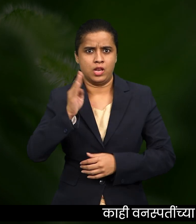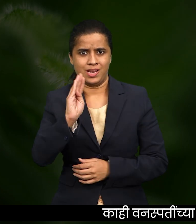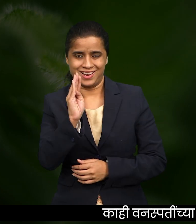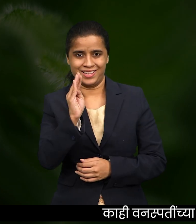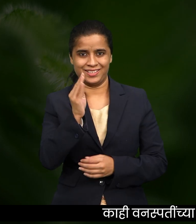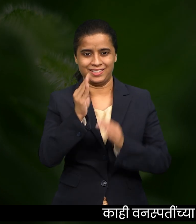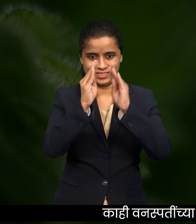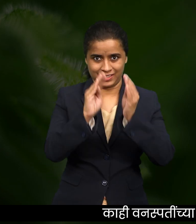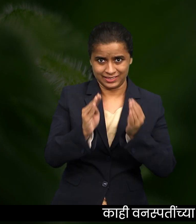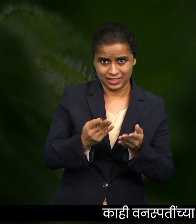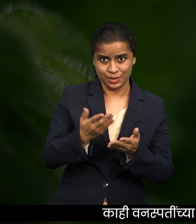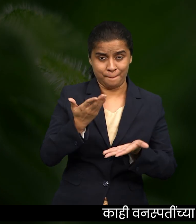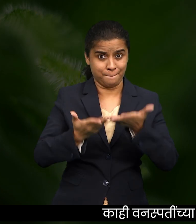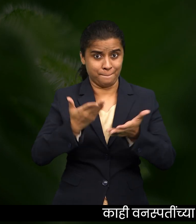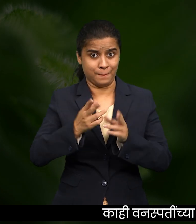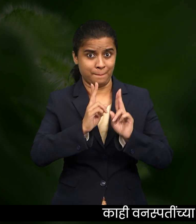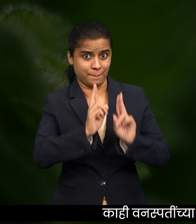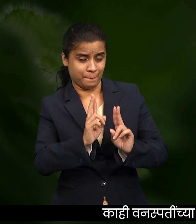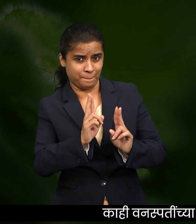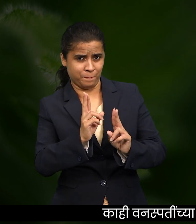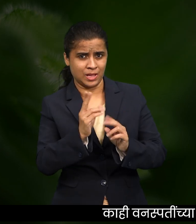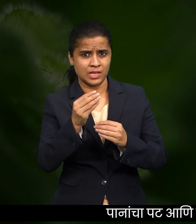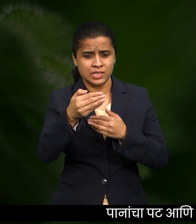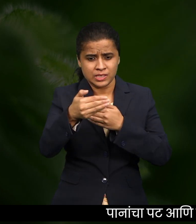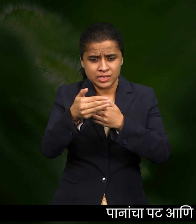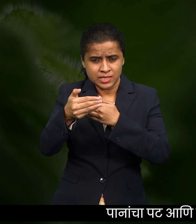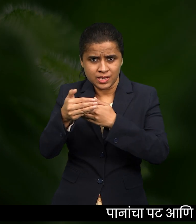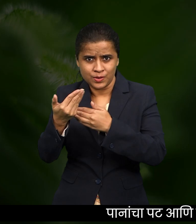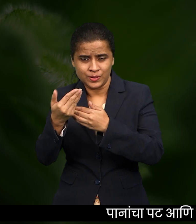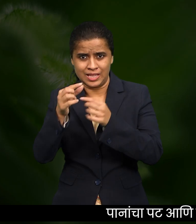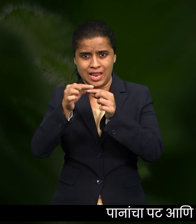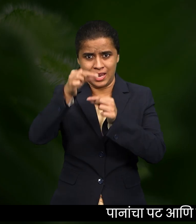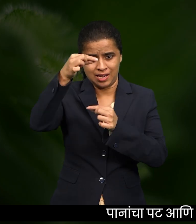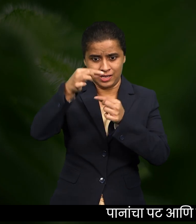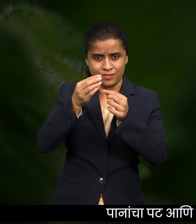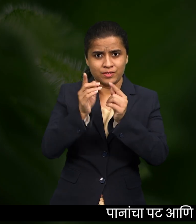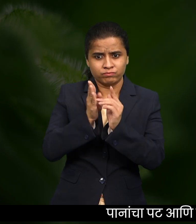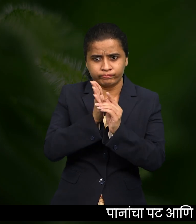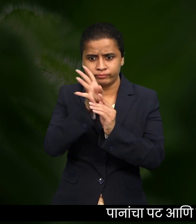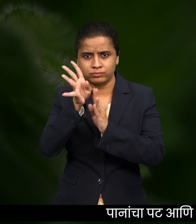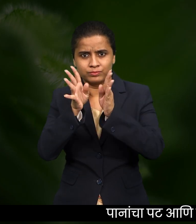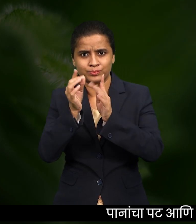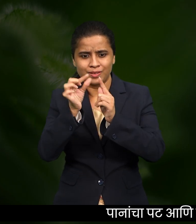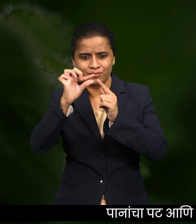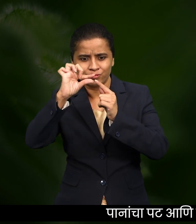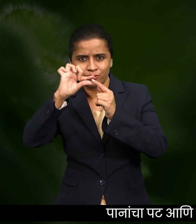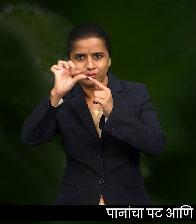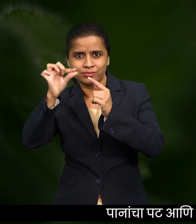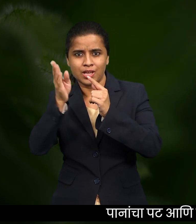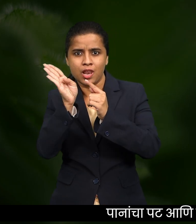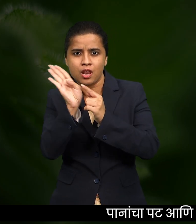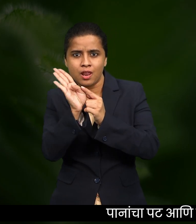काही वनस्पती पानांमध्ये एक अविभाजित पानांचा पट आणि एक मध्य बरगडी